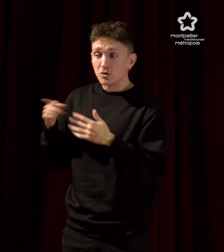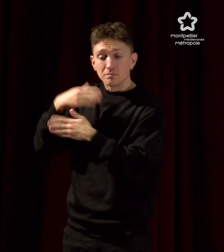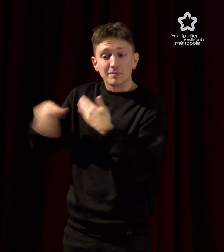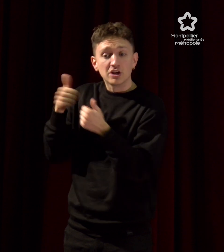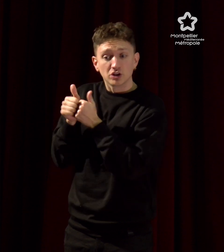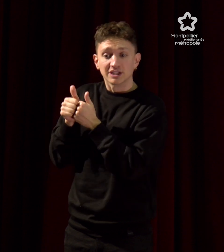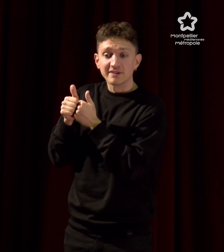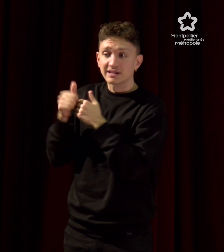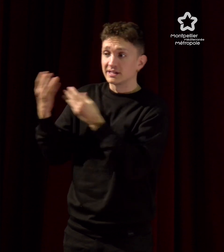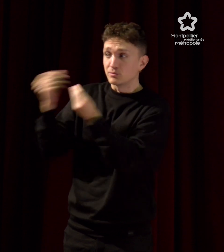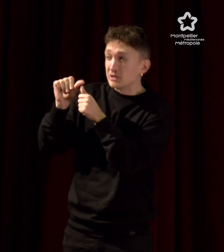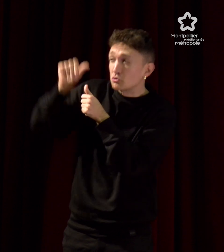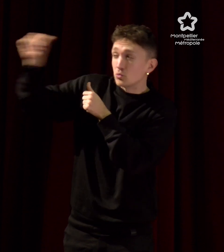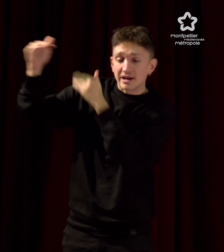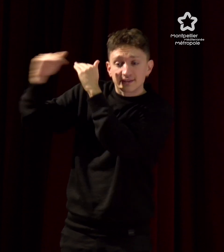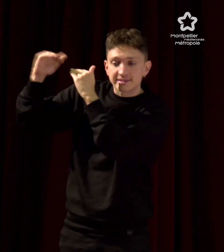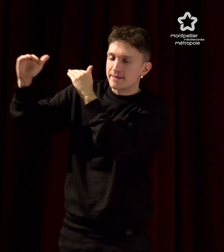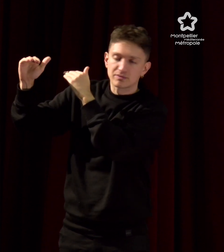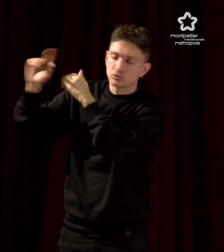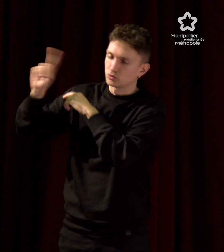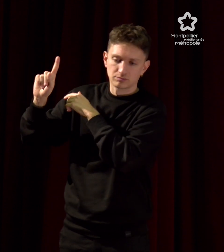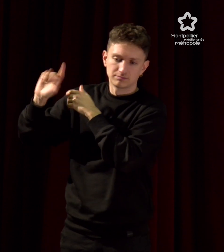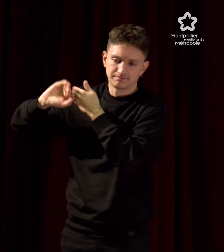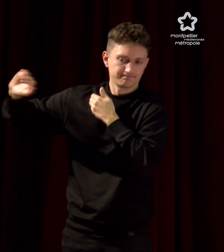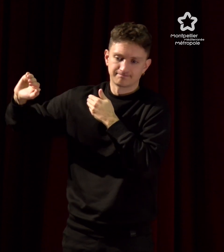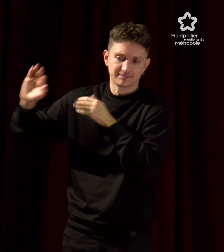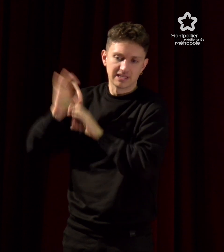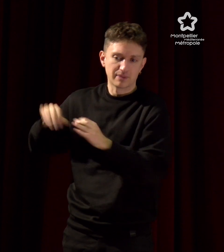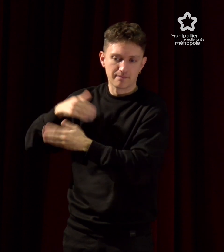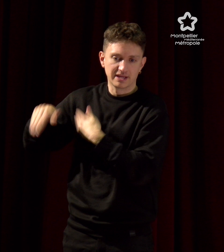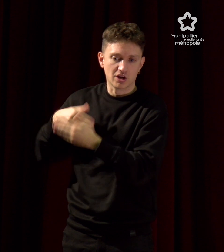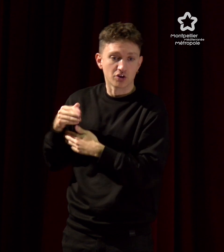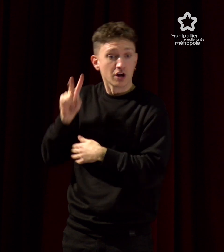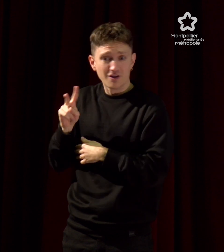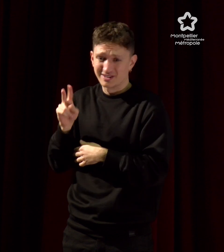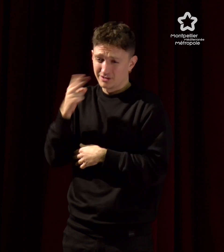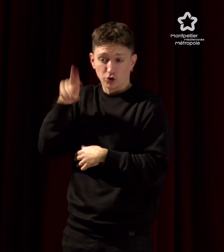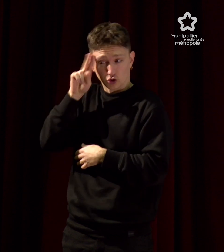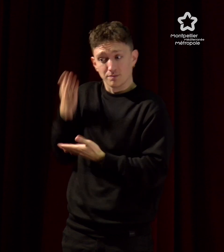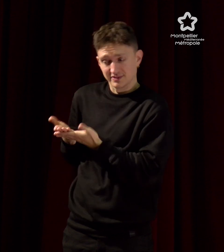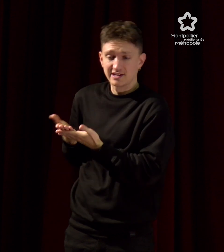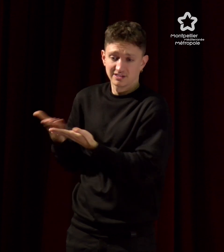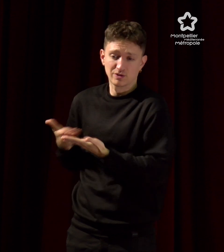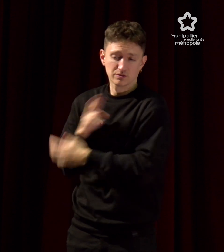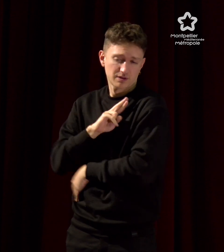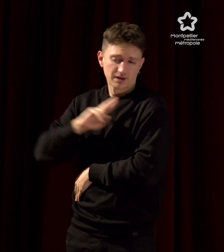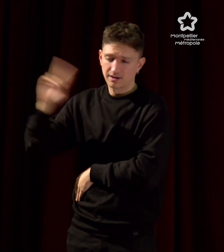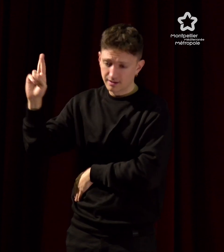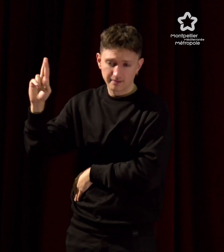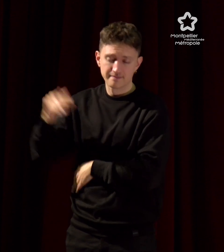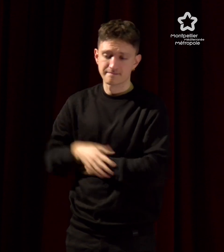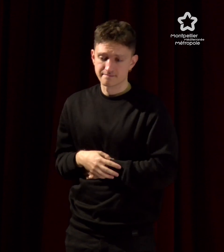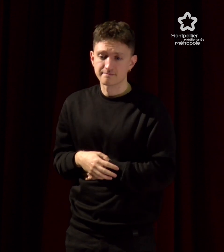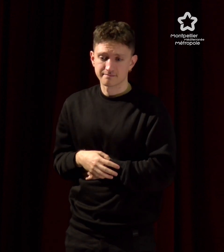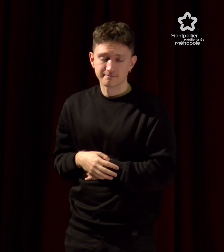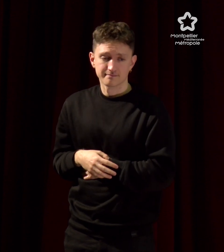Yamnaya. Les Sardes sont une des rares régions d'Europe où en fait on retrouve très peu de